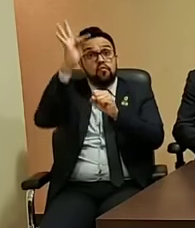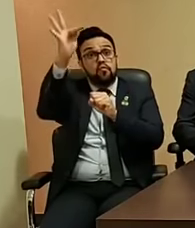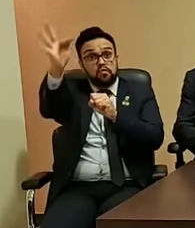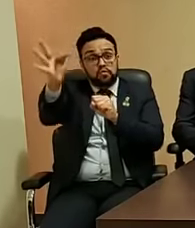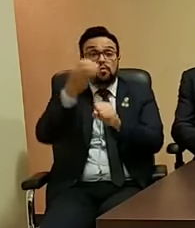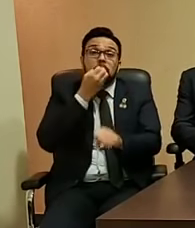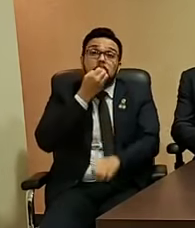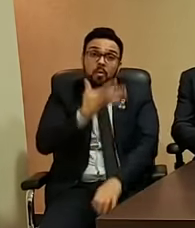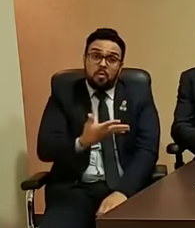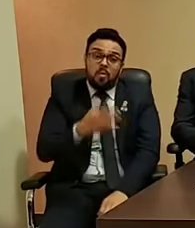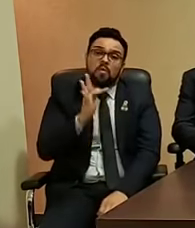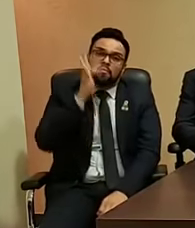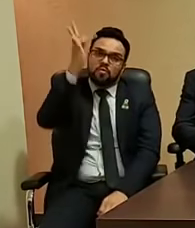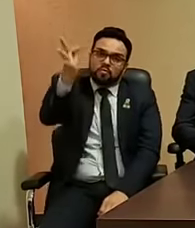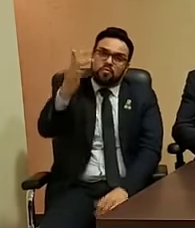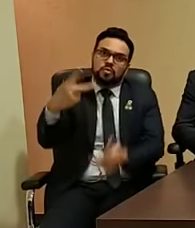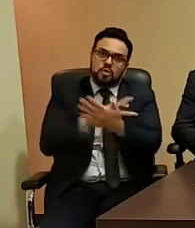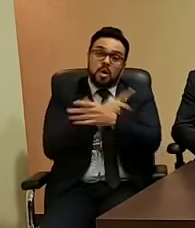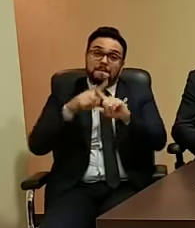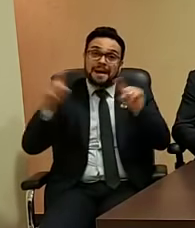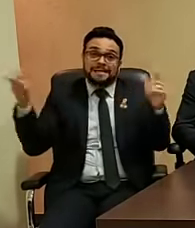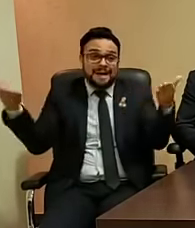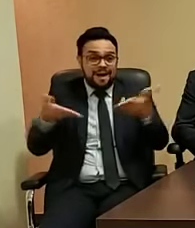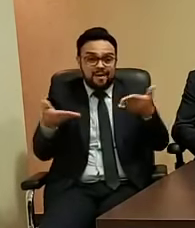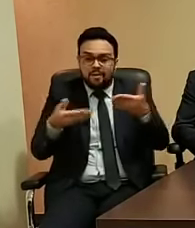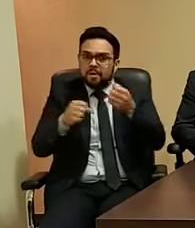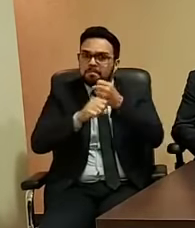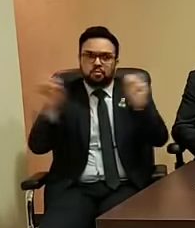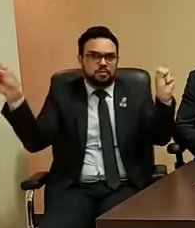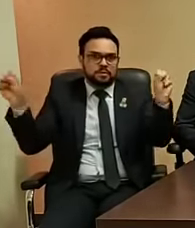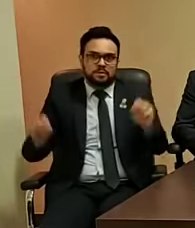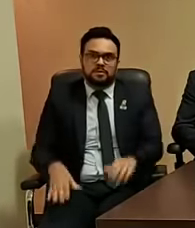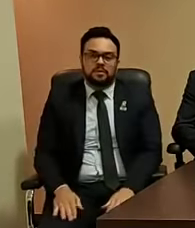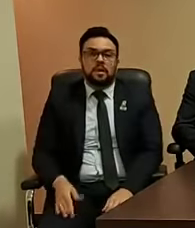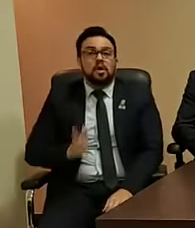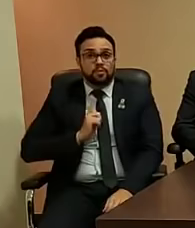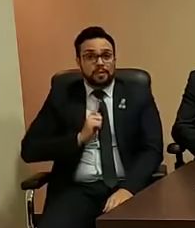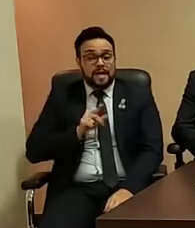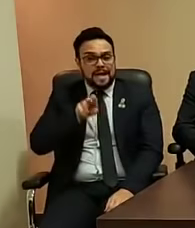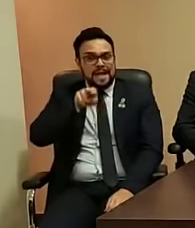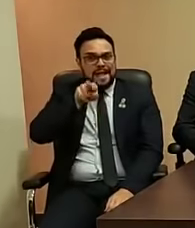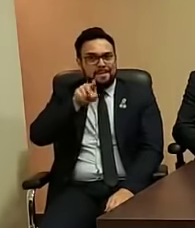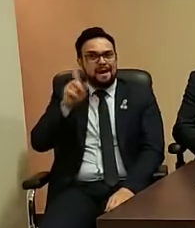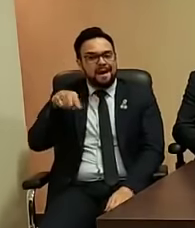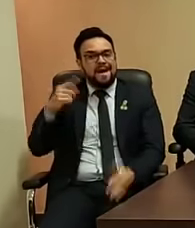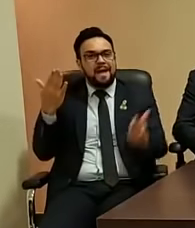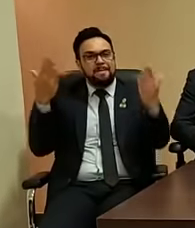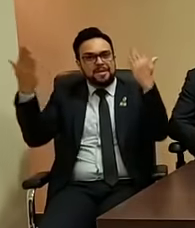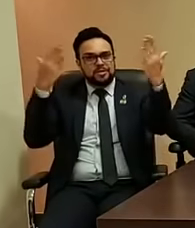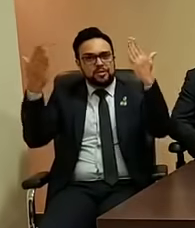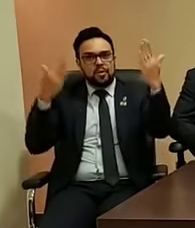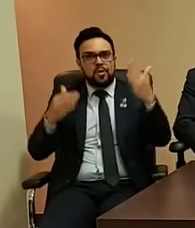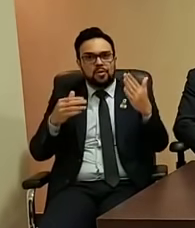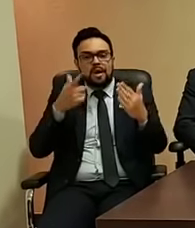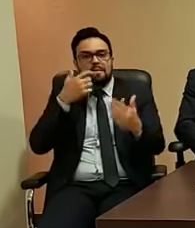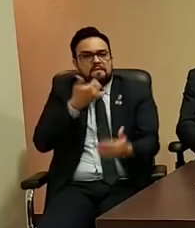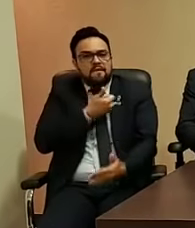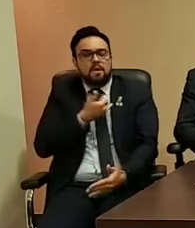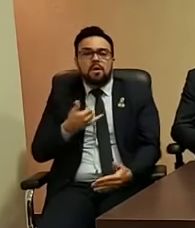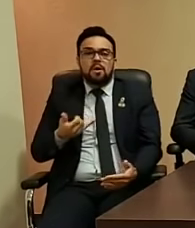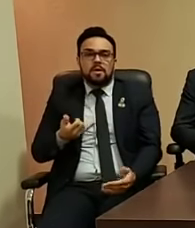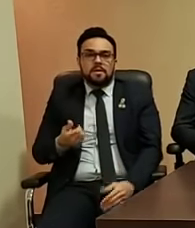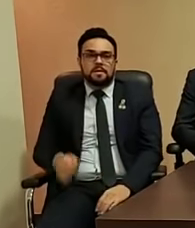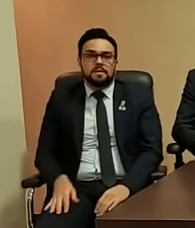ser. Seria muito bom, mas agora na situação atual é tem ideal. O pessoal vai chiar. Eu tenho uma irmã que é psicóloga, tá ok? Ela também falou que eu devia.